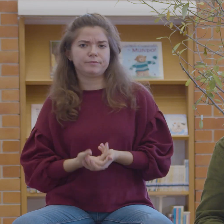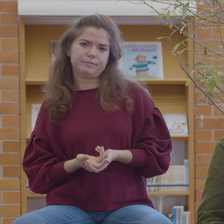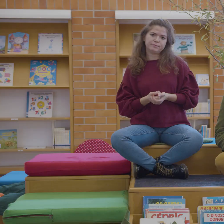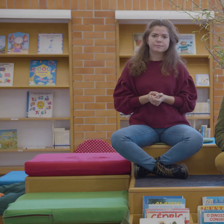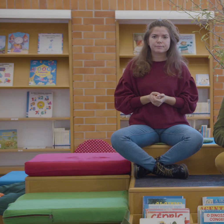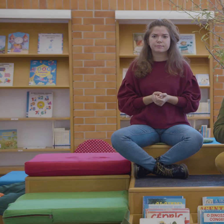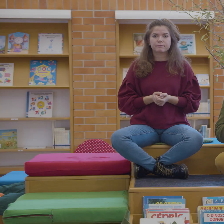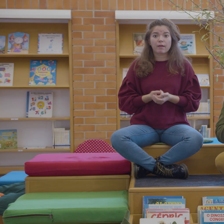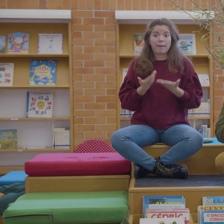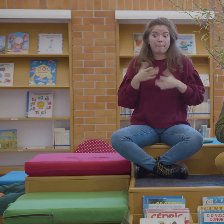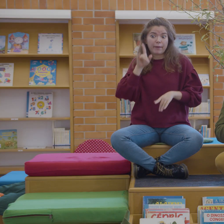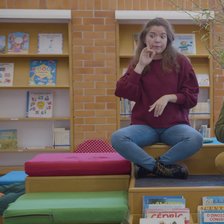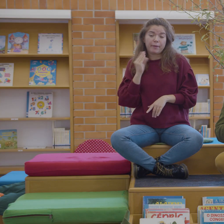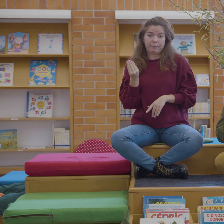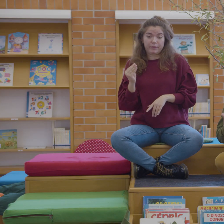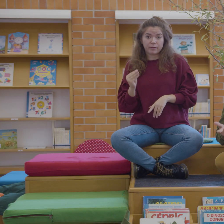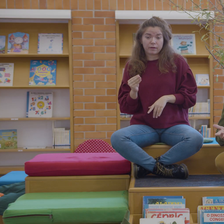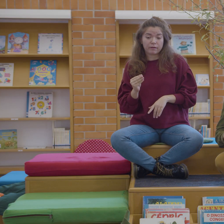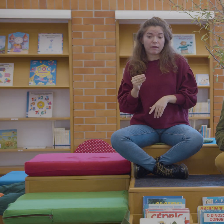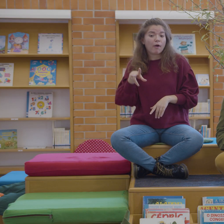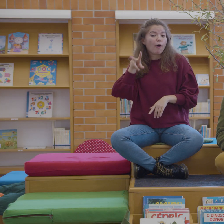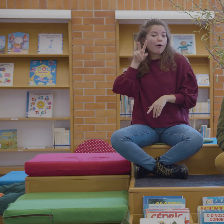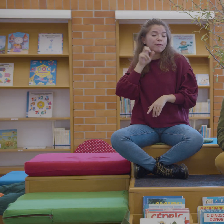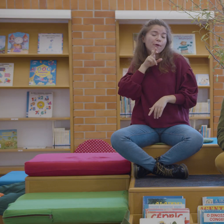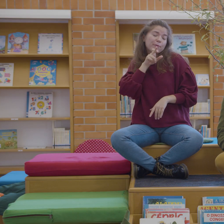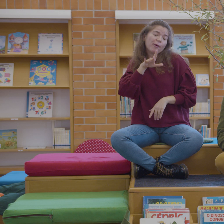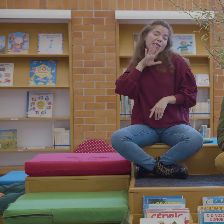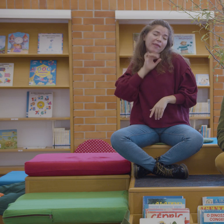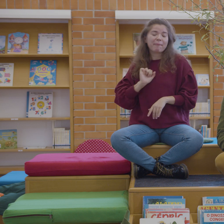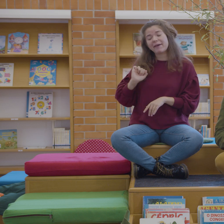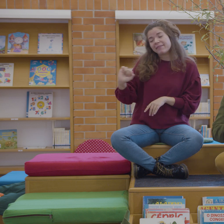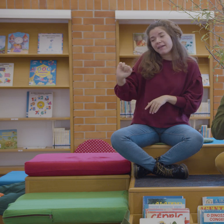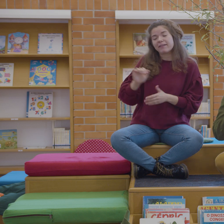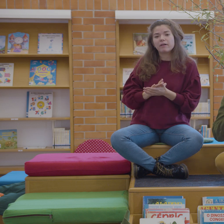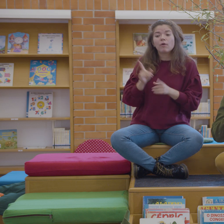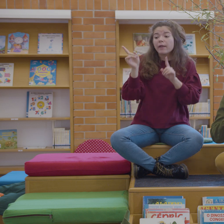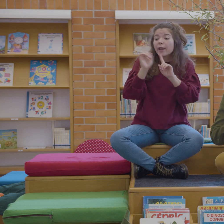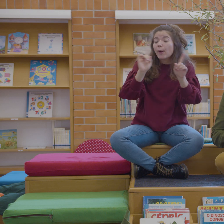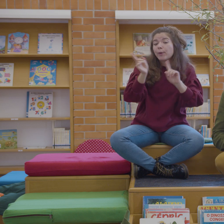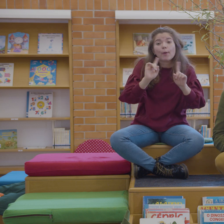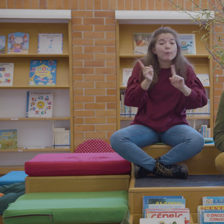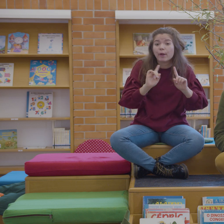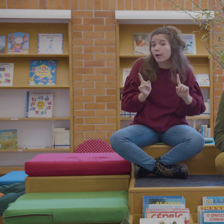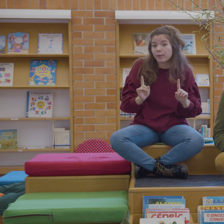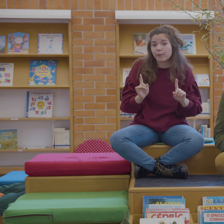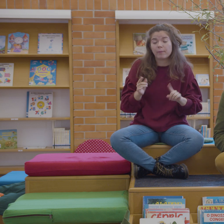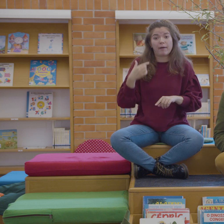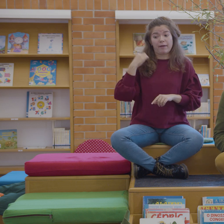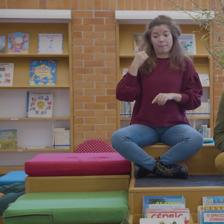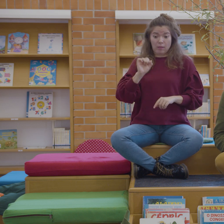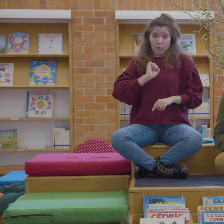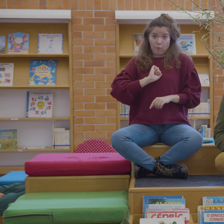palhadaço. Mas a Mara já tinha ouvido a resposta da mãe. Não, não! O